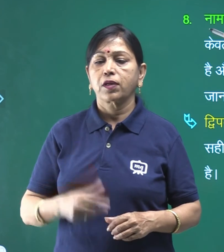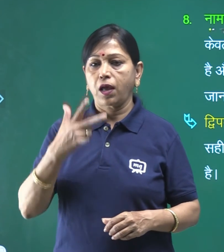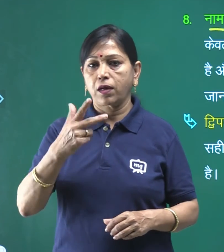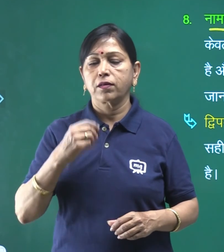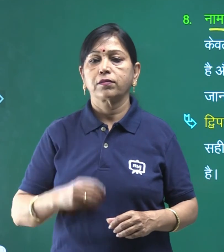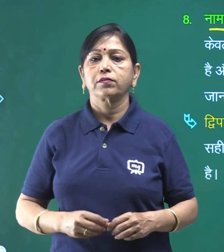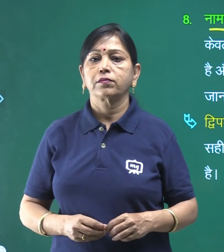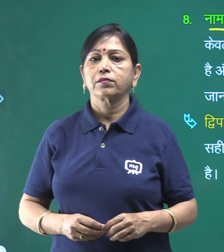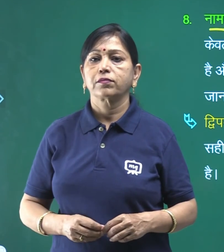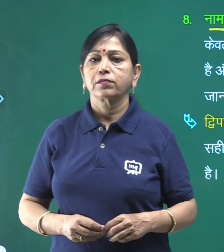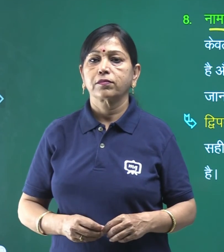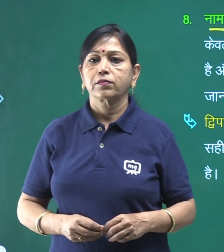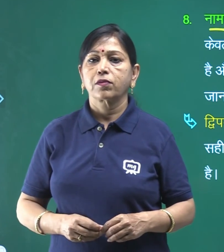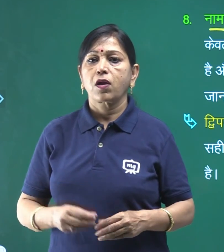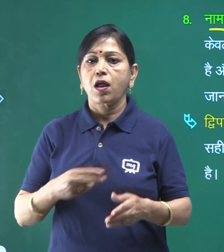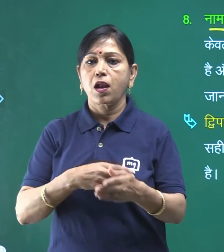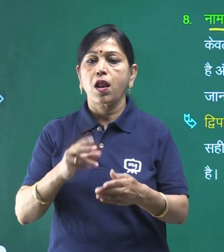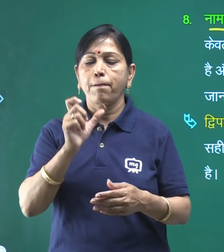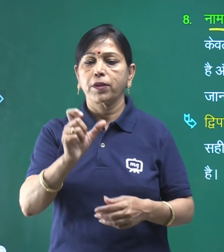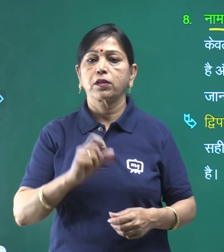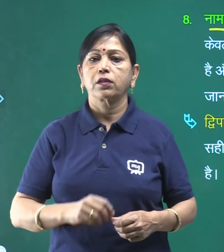8 नाम पद्धति,